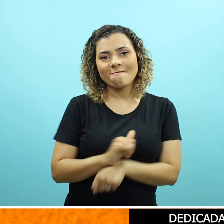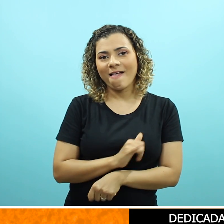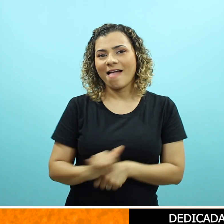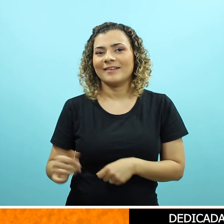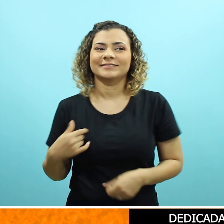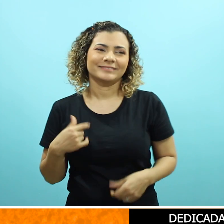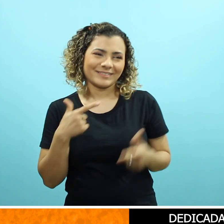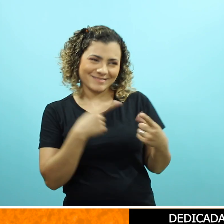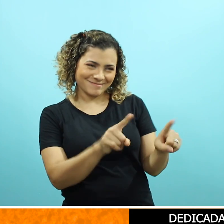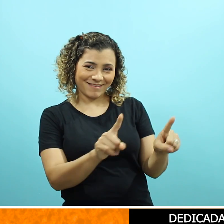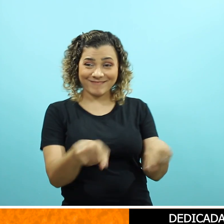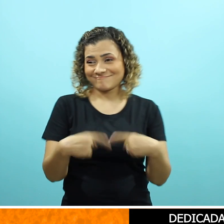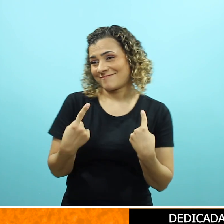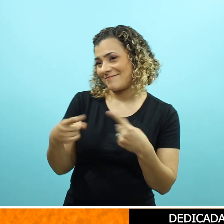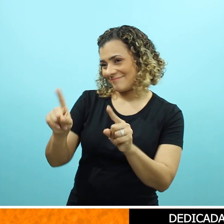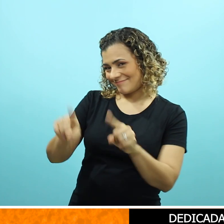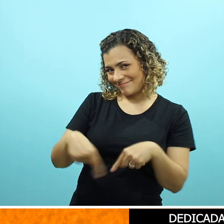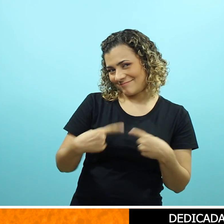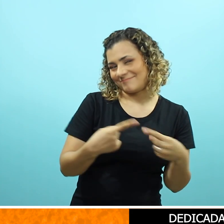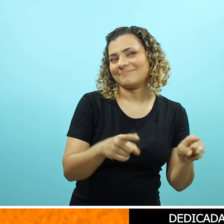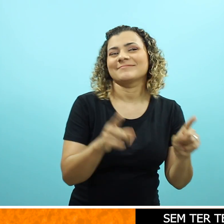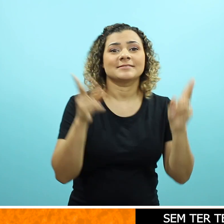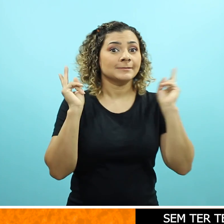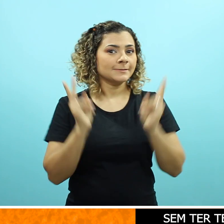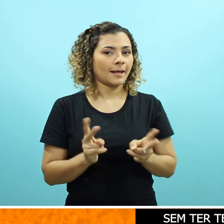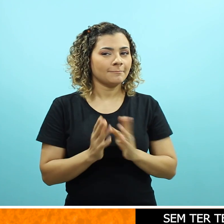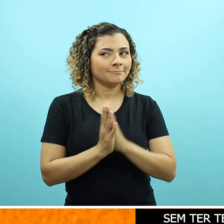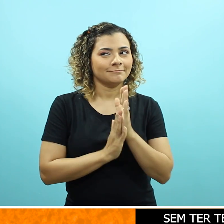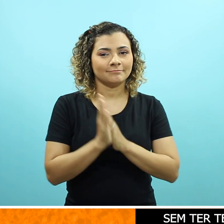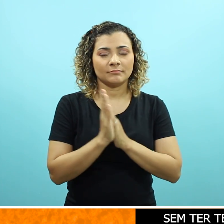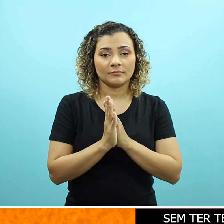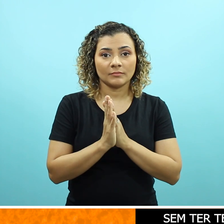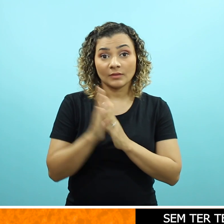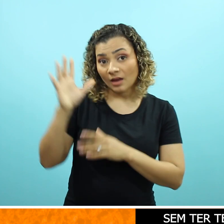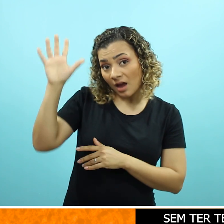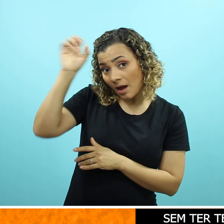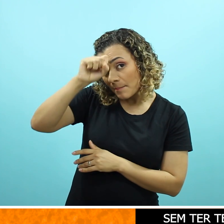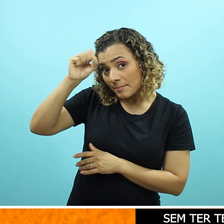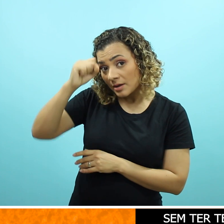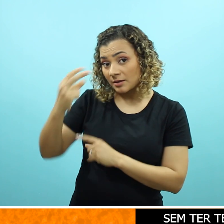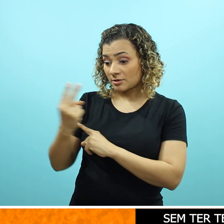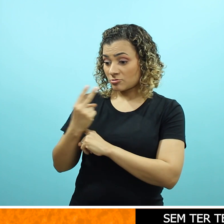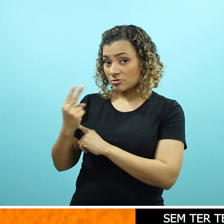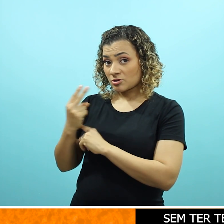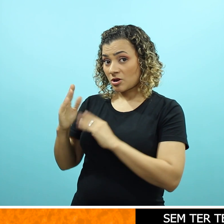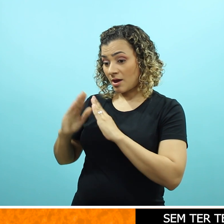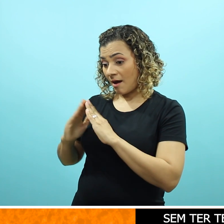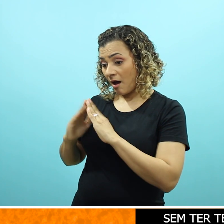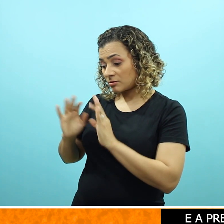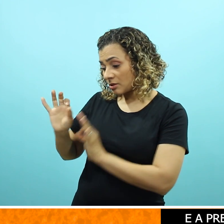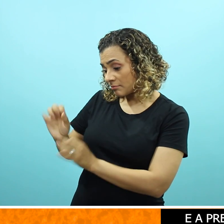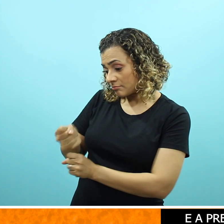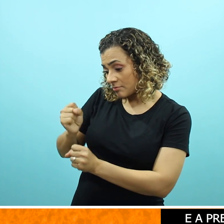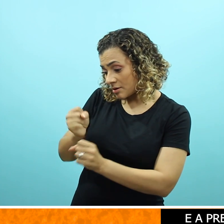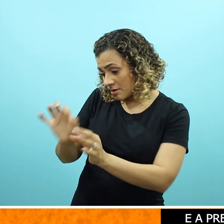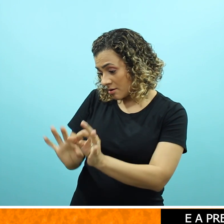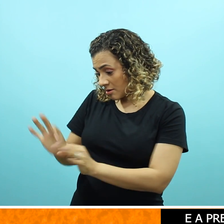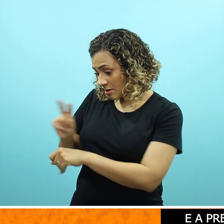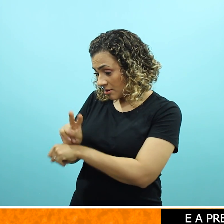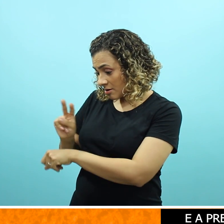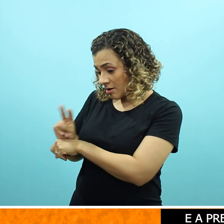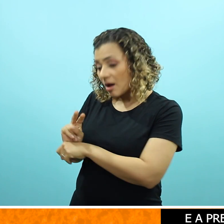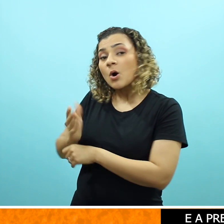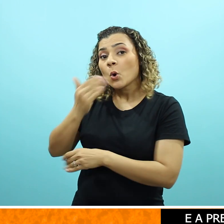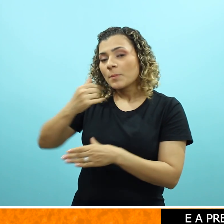dedicada a armar confusão entre os vizinhos, sem ter tempo para aprender a cuidar da casa e a